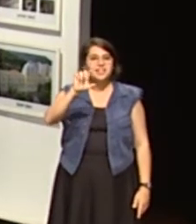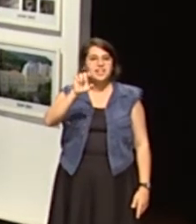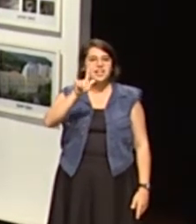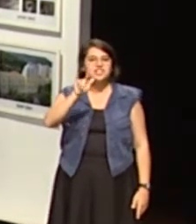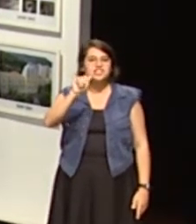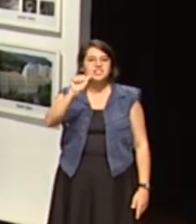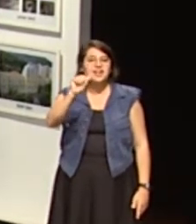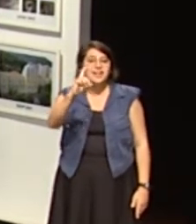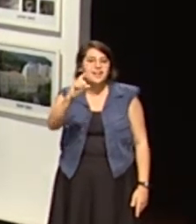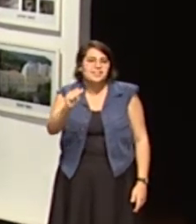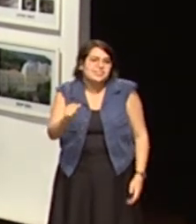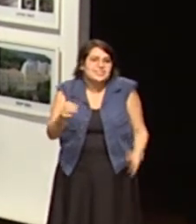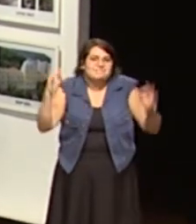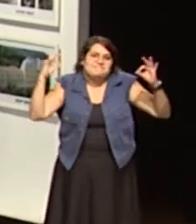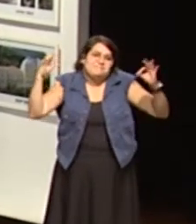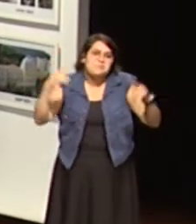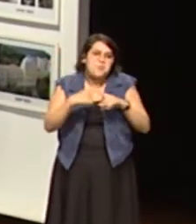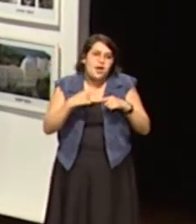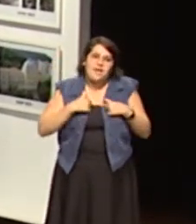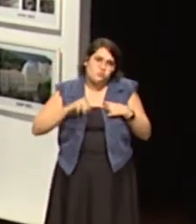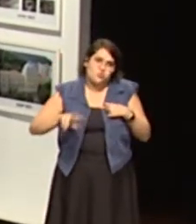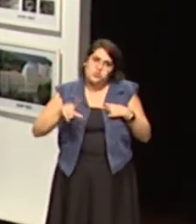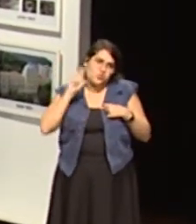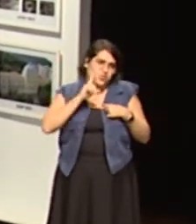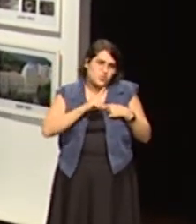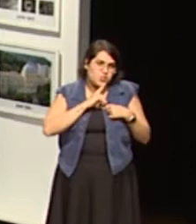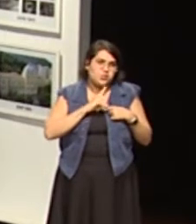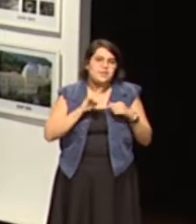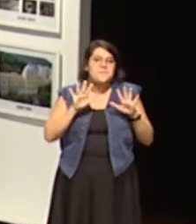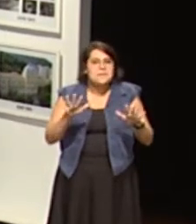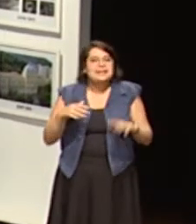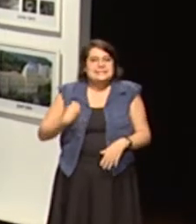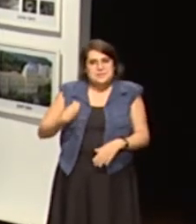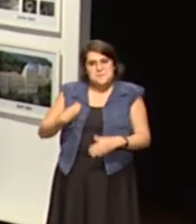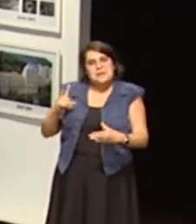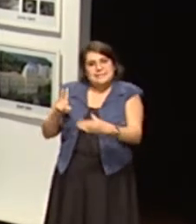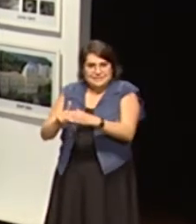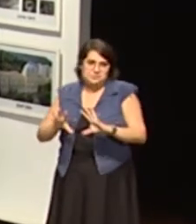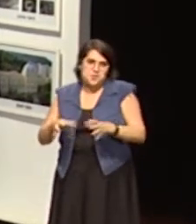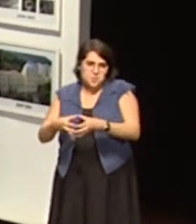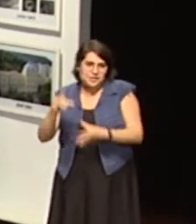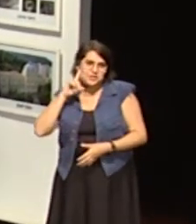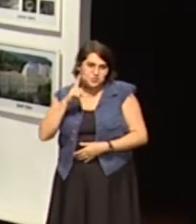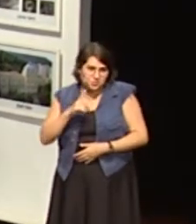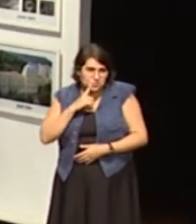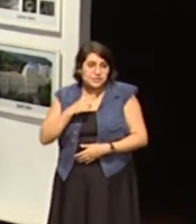Eu me sinto extremamente privilegiada porque eu não sou surda, mas estou participando. Eu